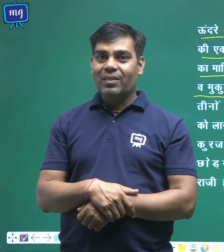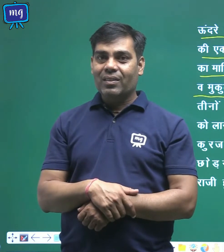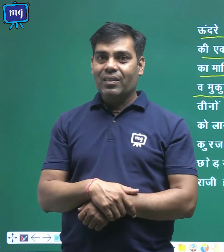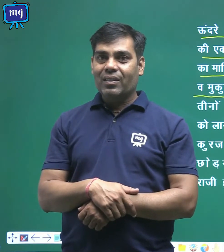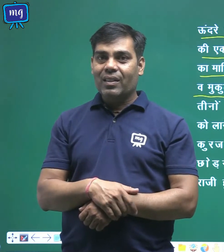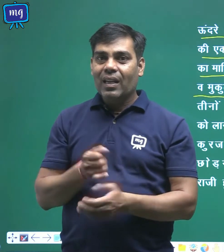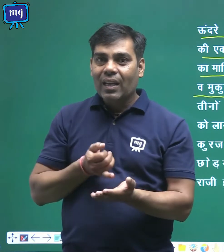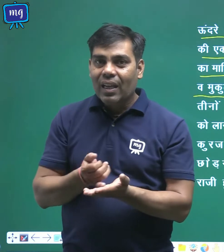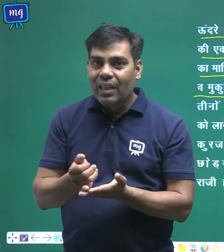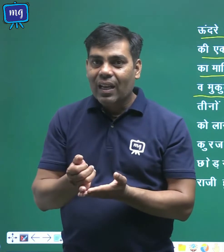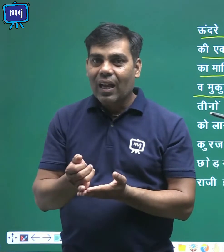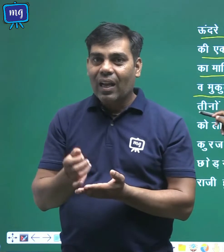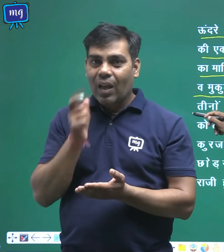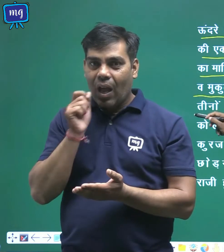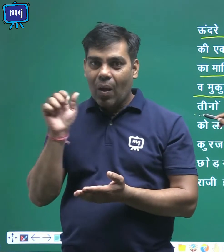खेत का मालिक